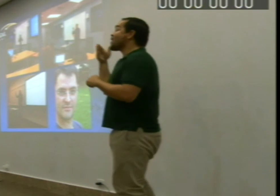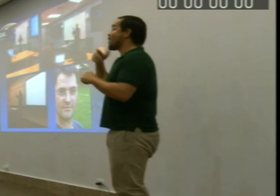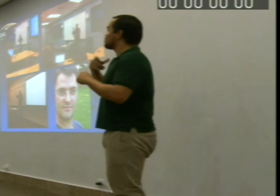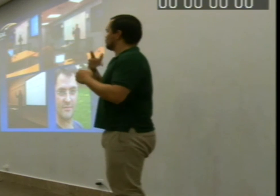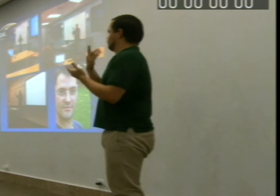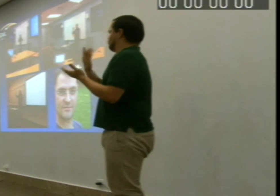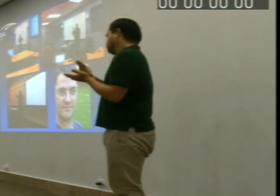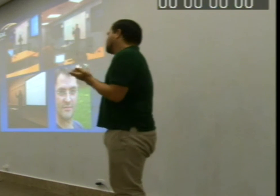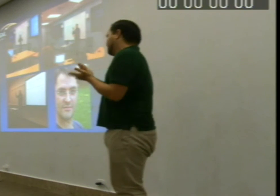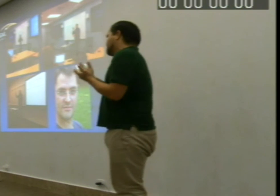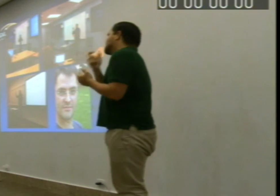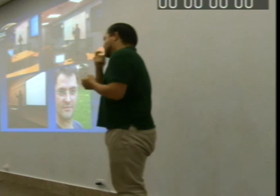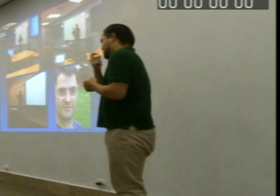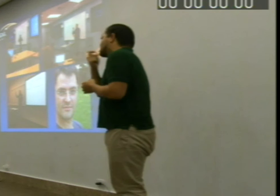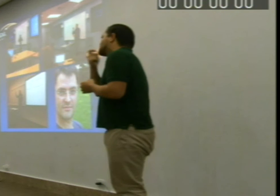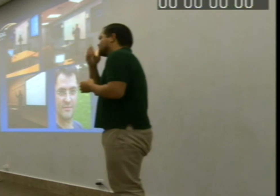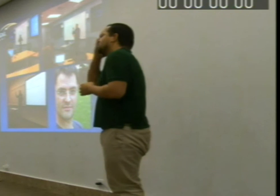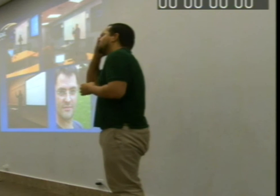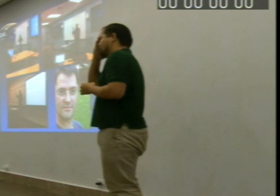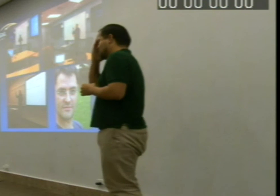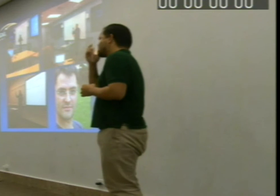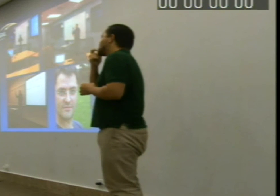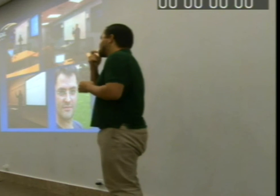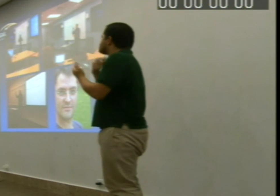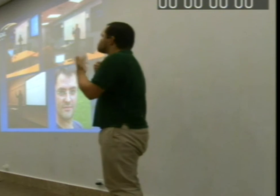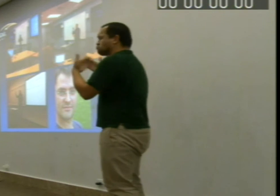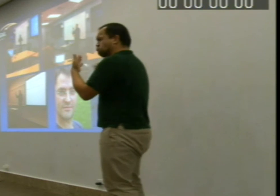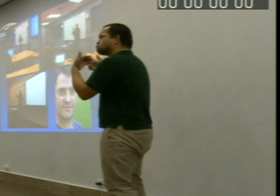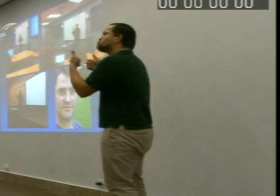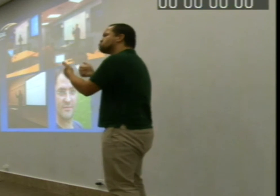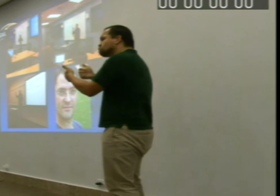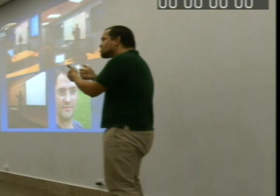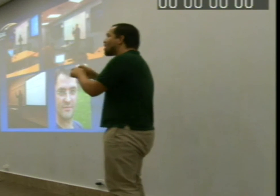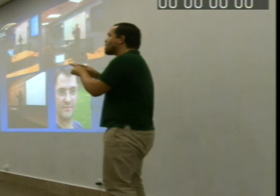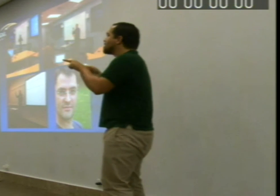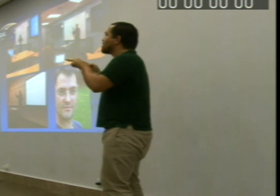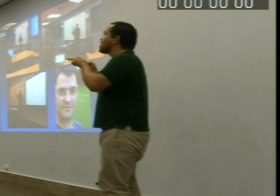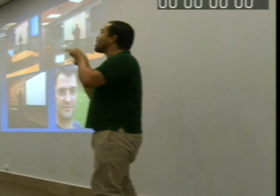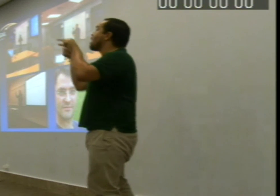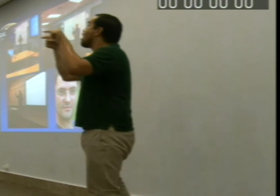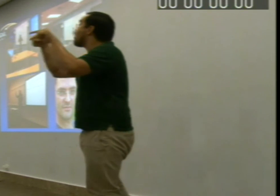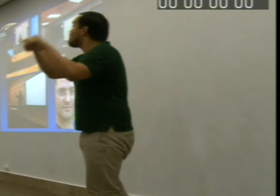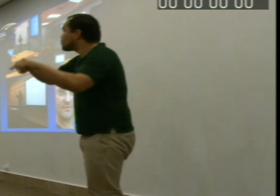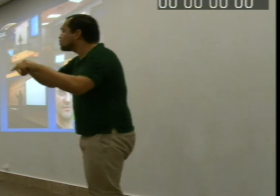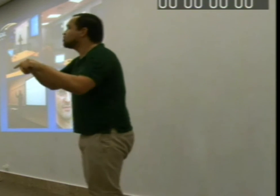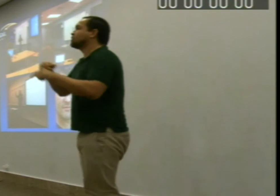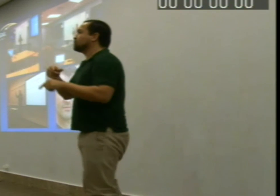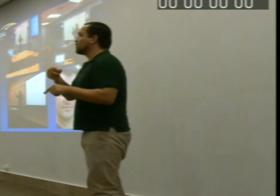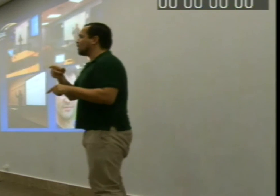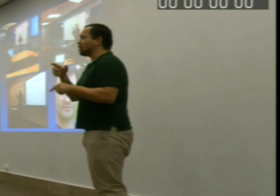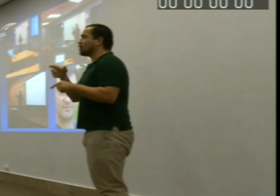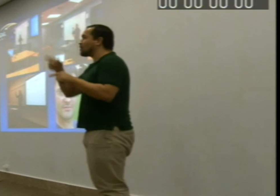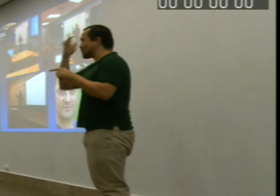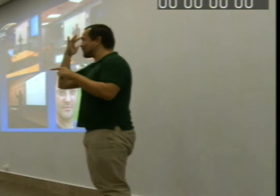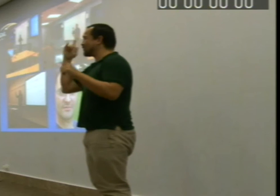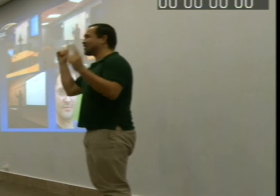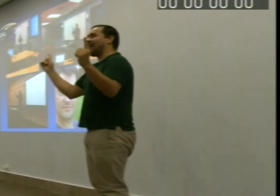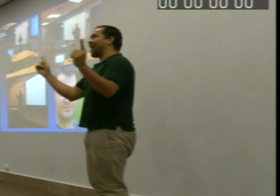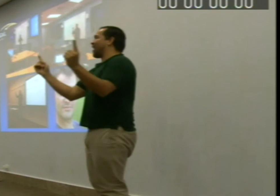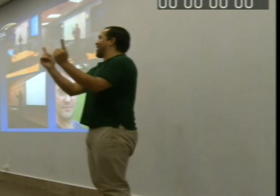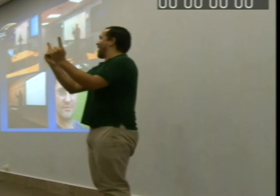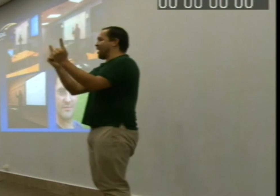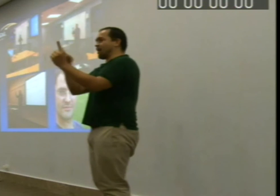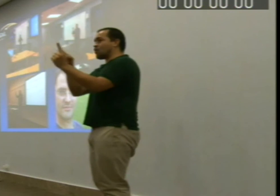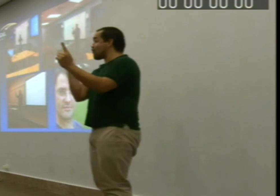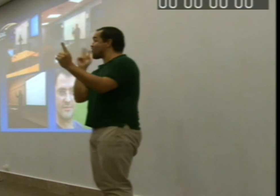então eu eu estudava inglês eu sabia né a gente batia um papo mais lá eh